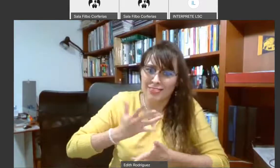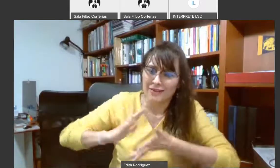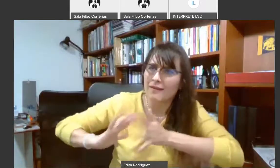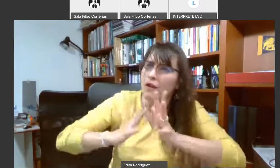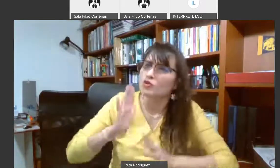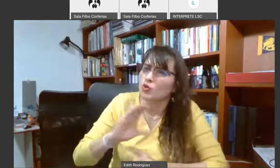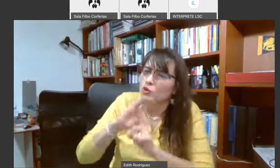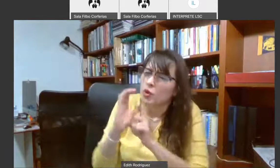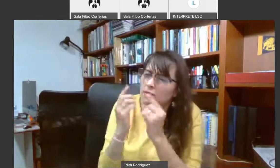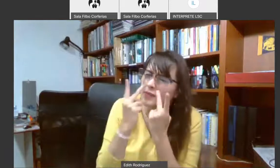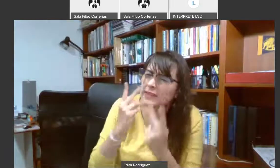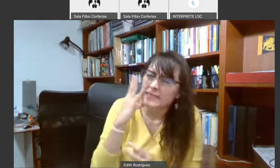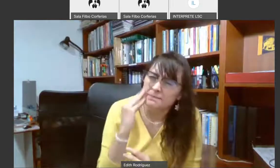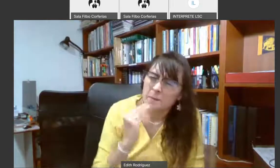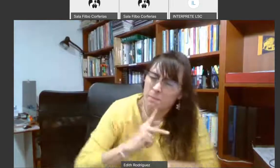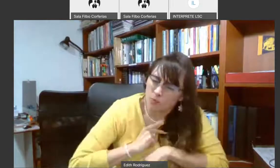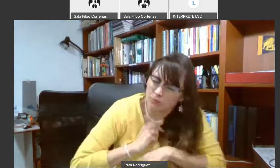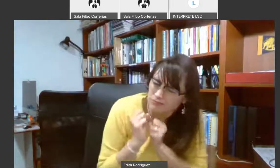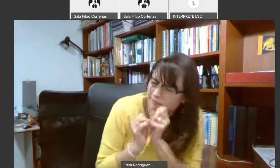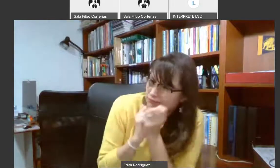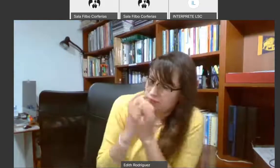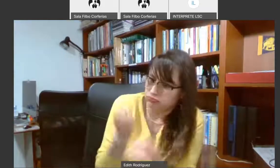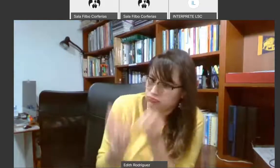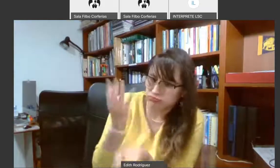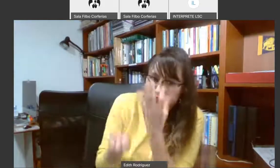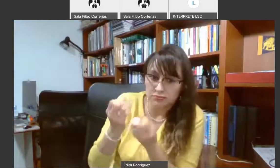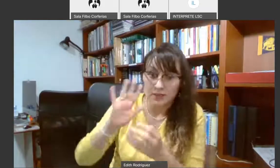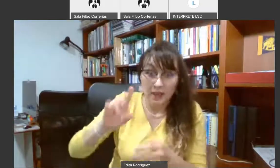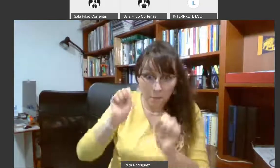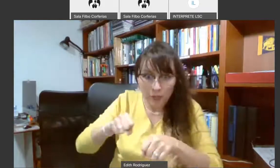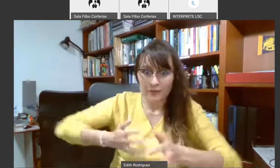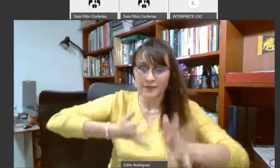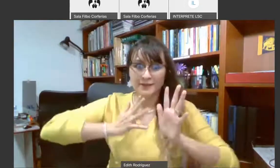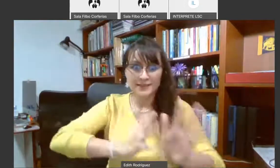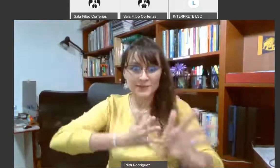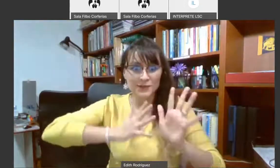que los niños sordos puedan usar toda su imaginación, toda su creatividad.